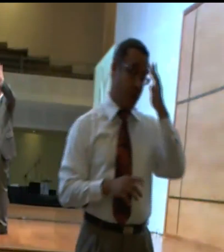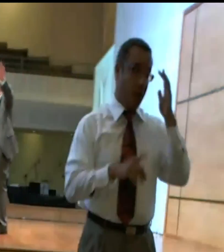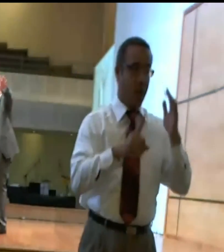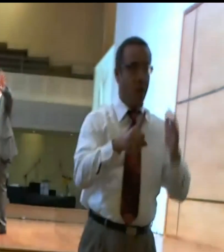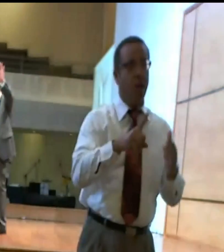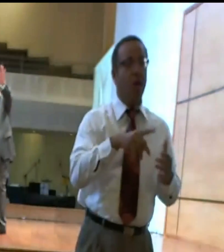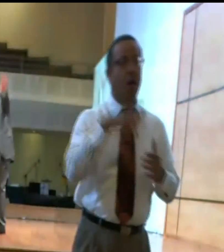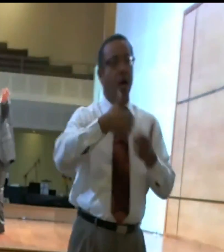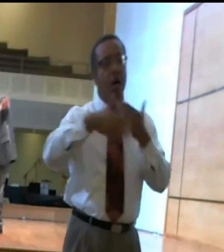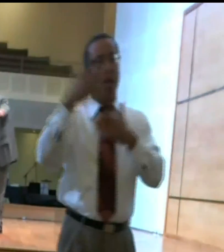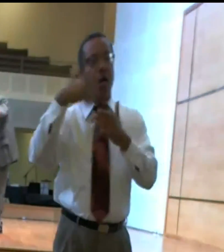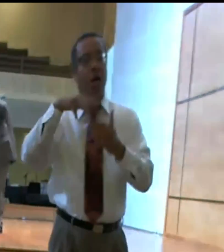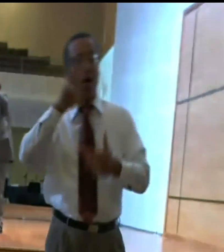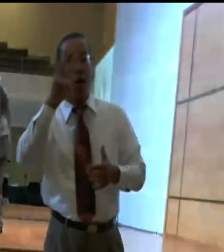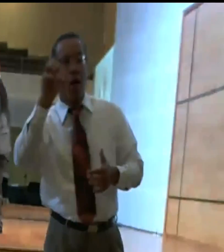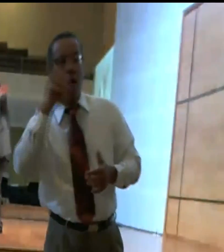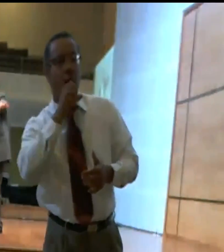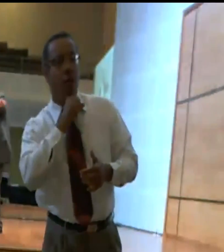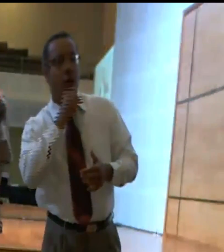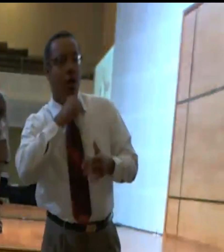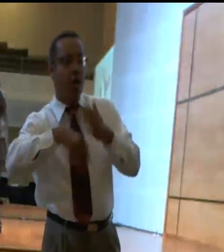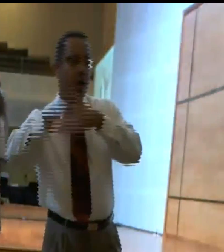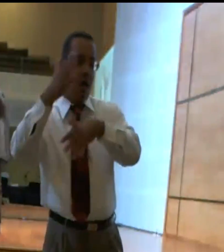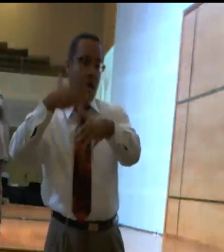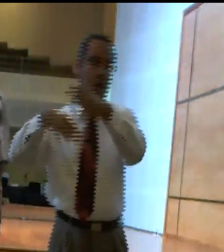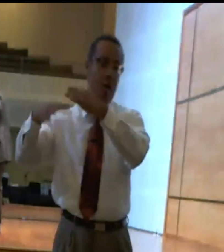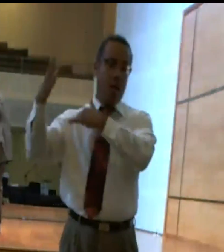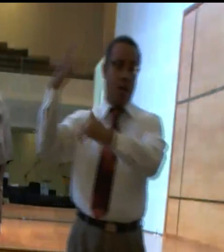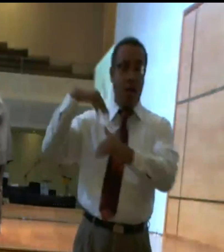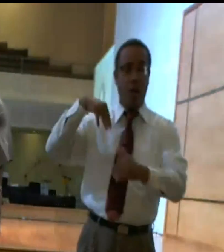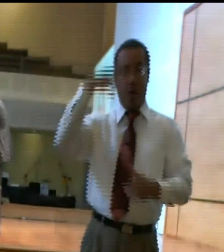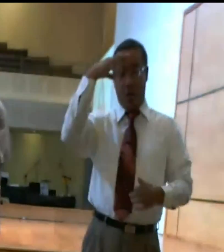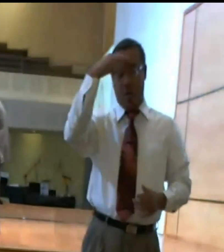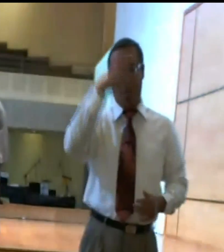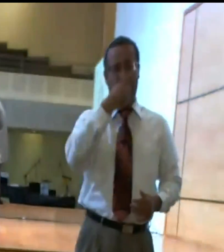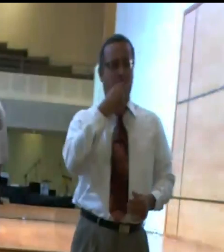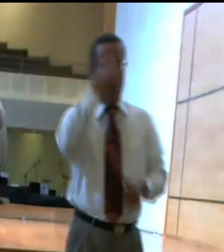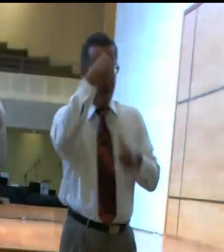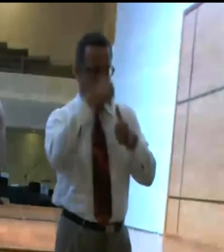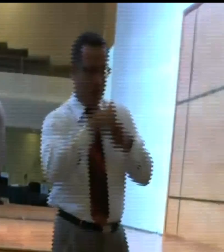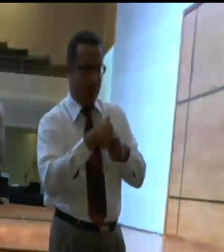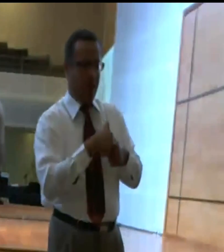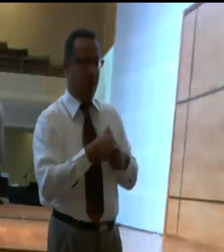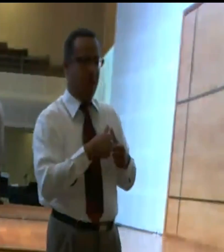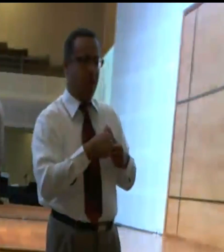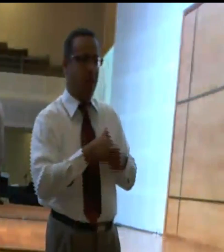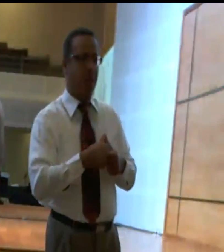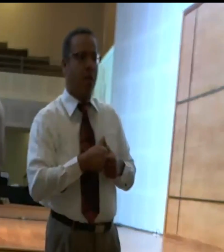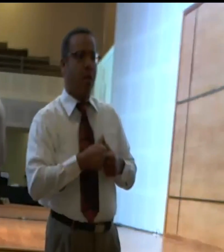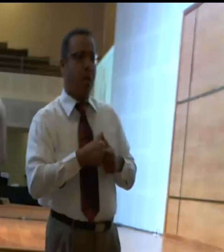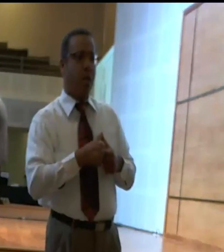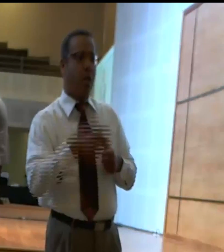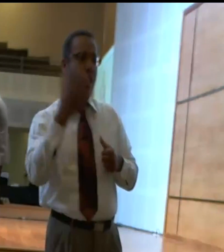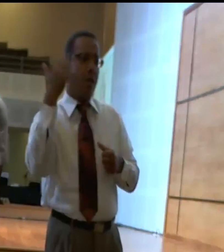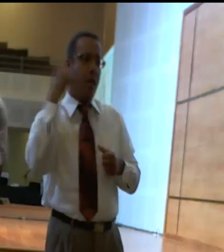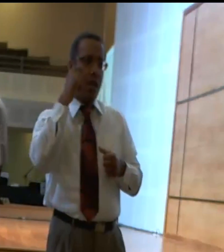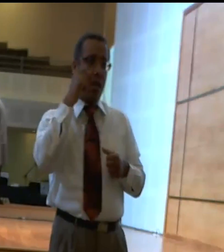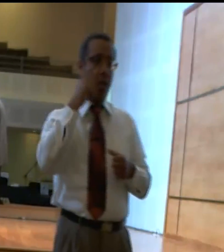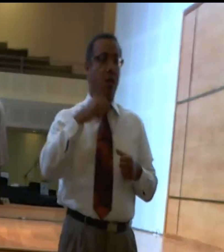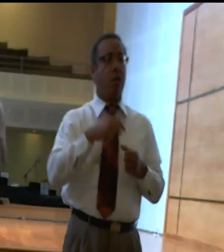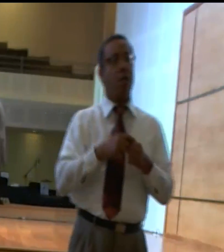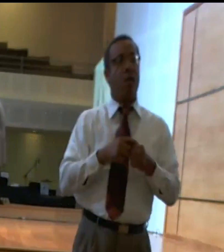unos 60 años de edad, de 60 años atrás, la República Dominicana vivía bajo una dictadura, la dictadura